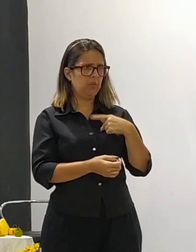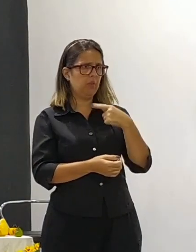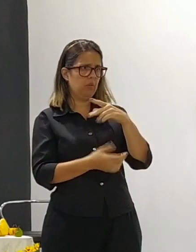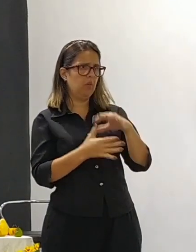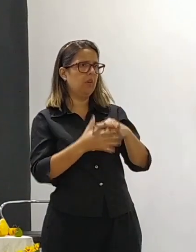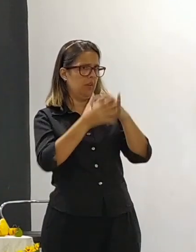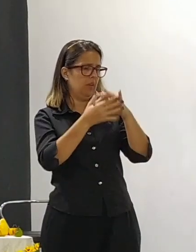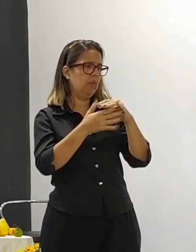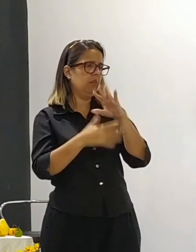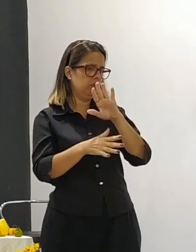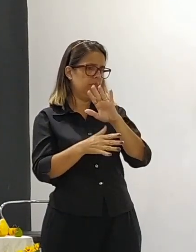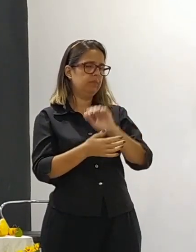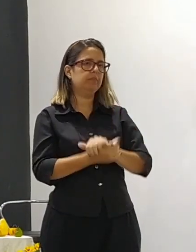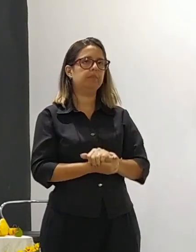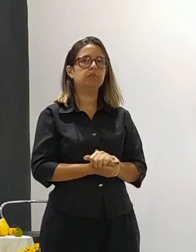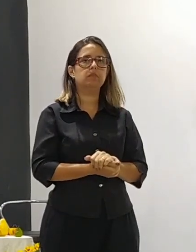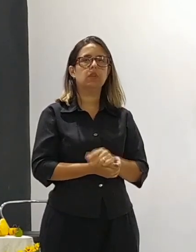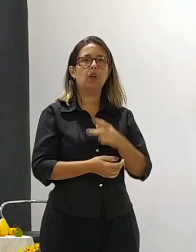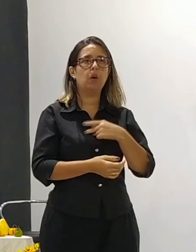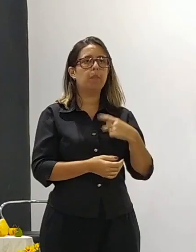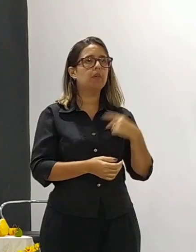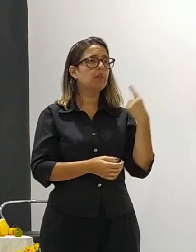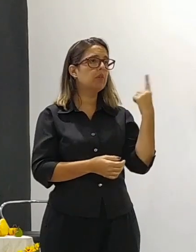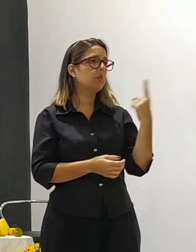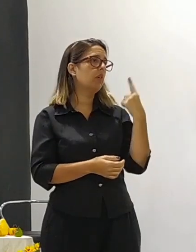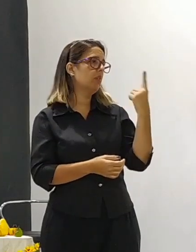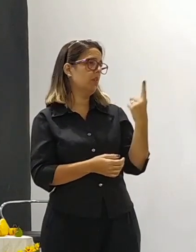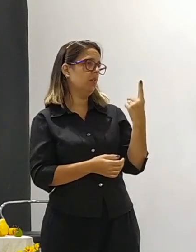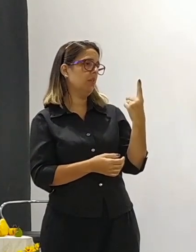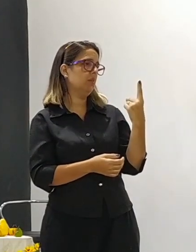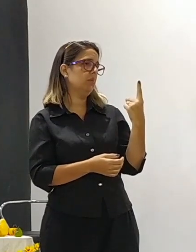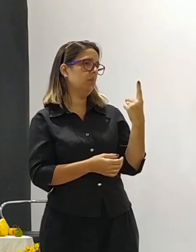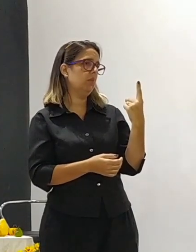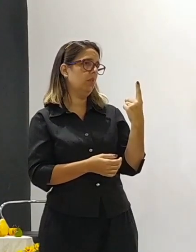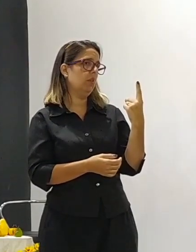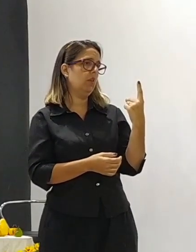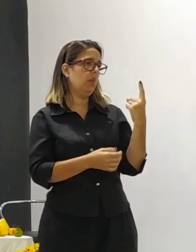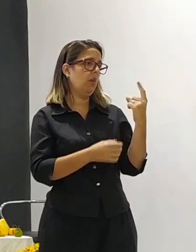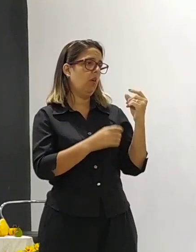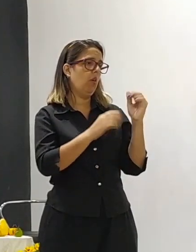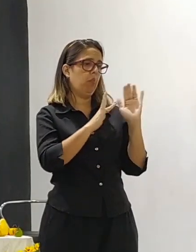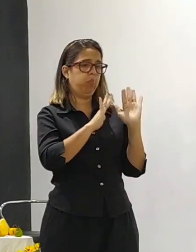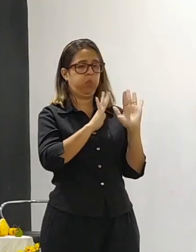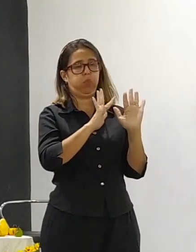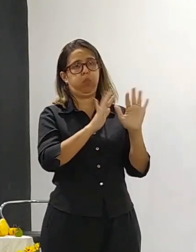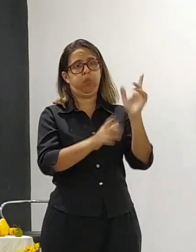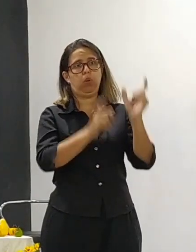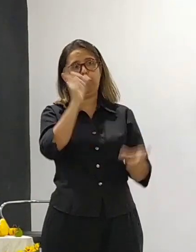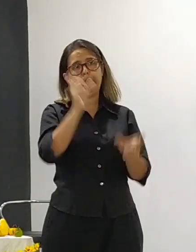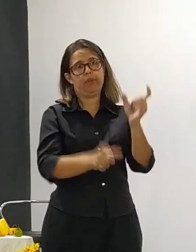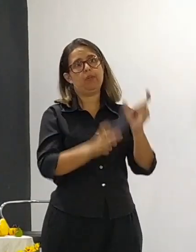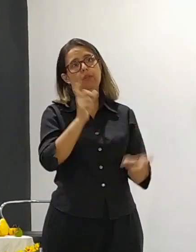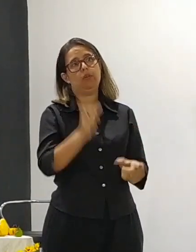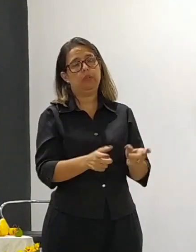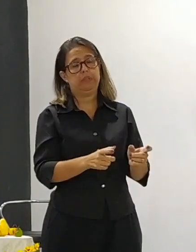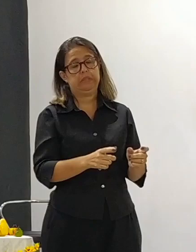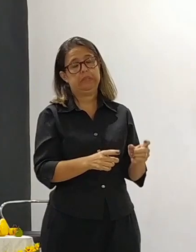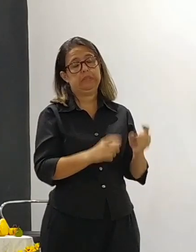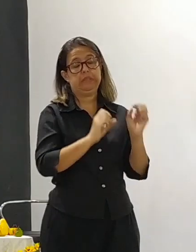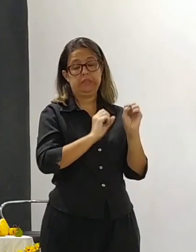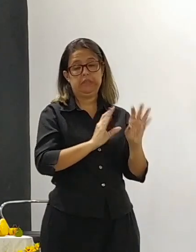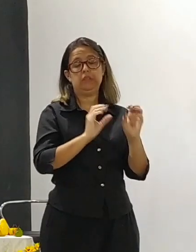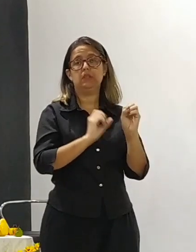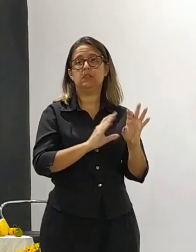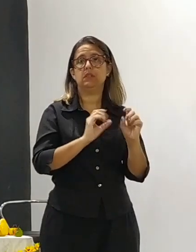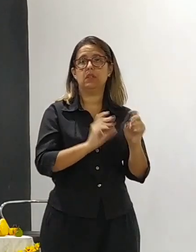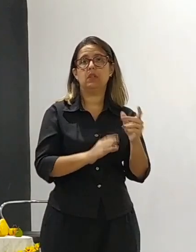senhor. Aí o pastor sozinho, um caminhão de gente ainda precisando ser discipulado da igreja, o